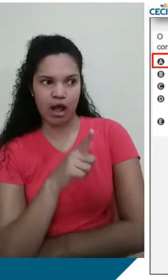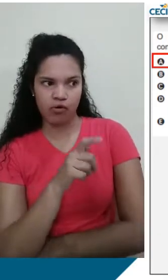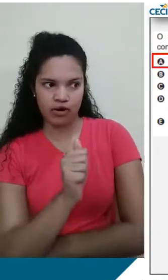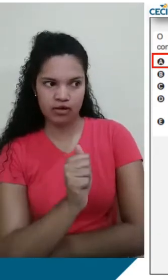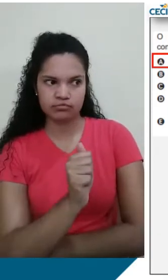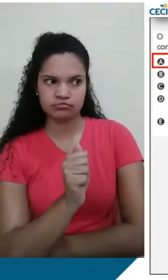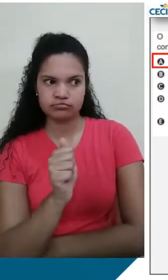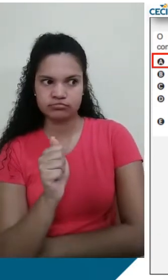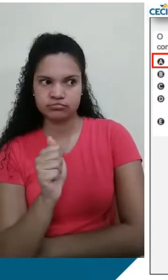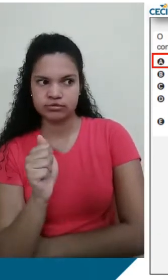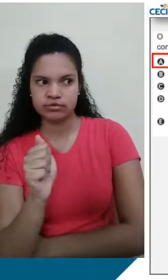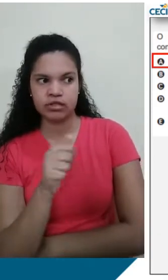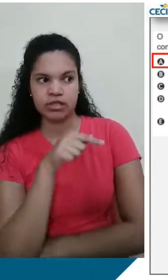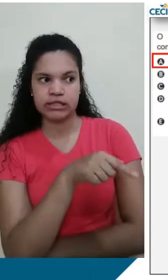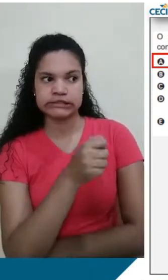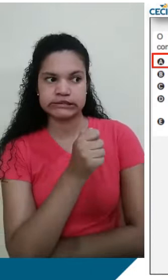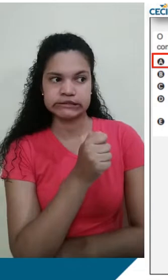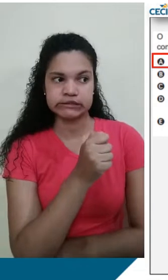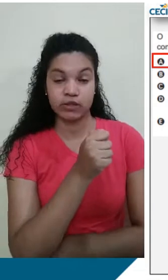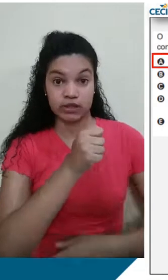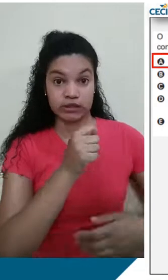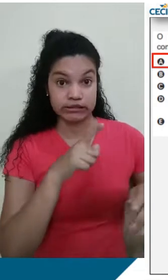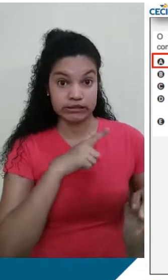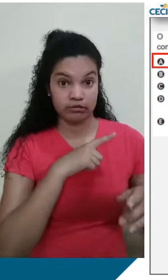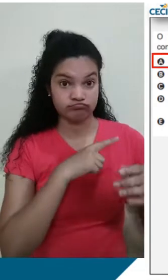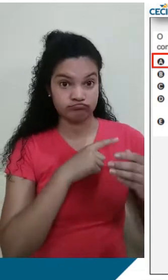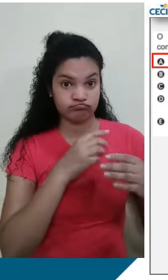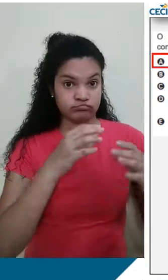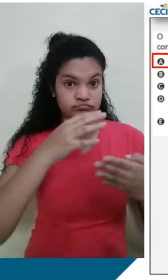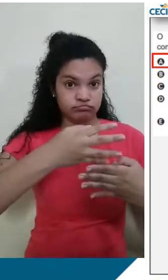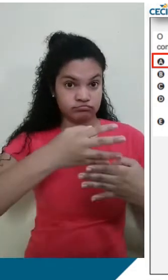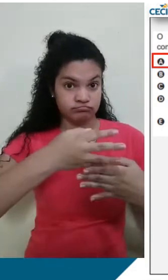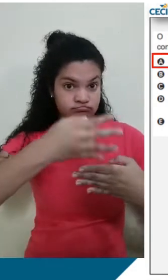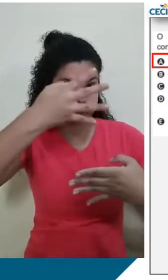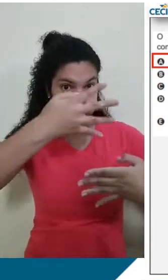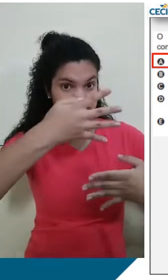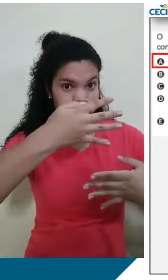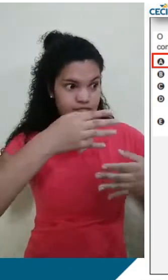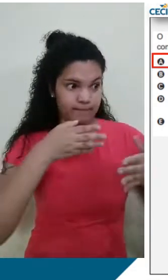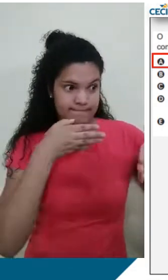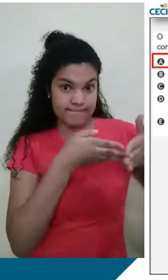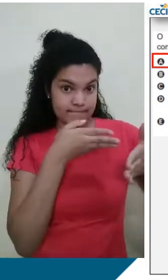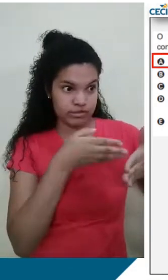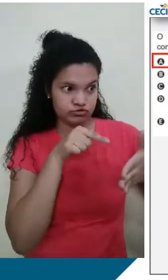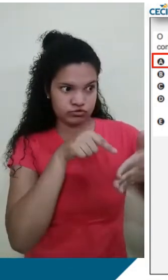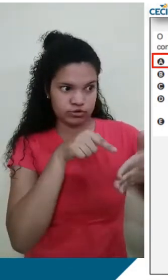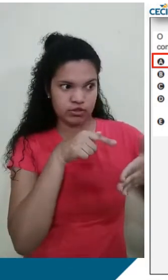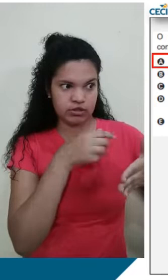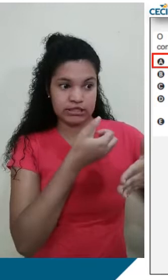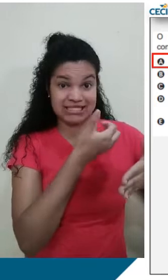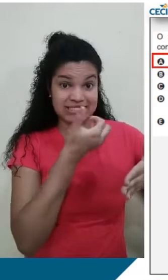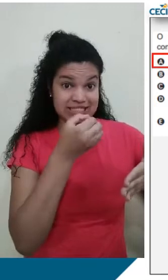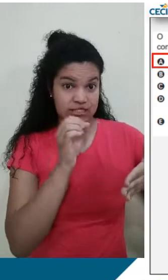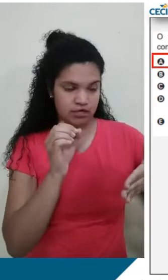áreas com tela era de 100 indivíduos por metro quadrado e em áreas sem tela, com a ação